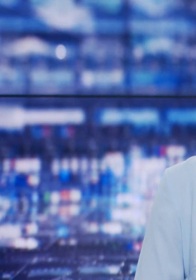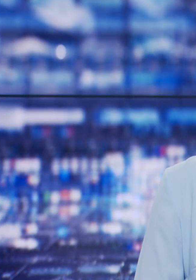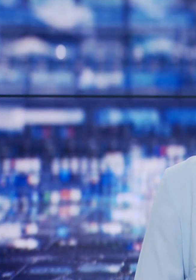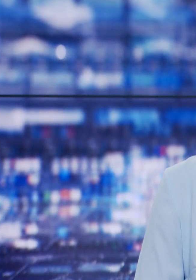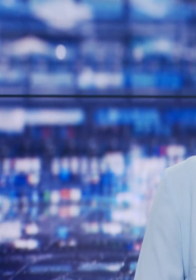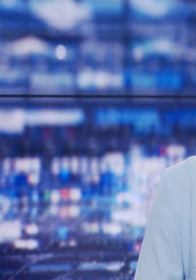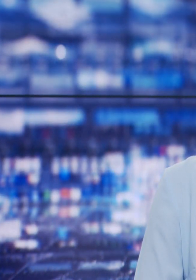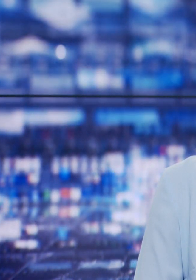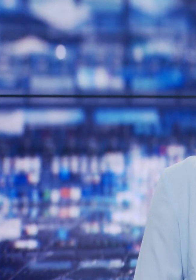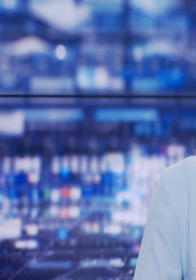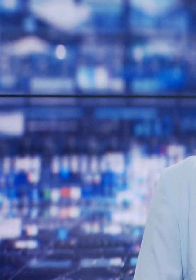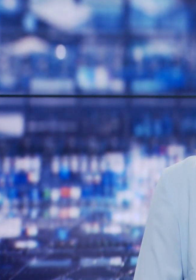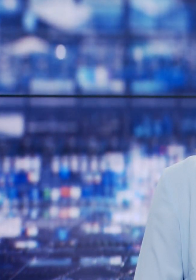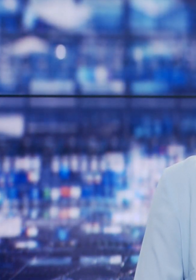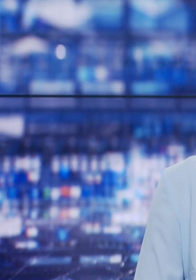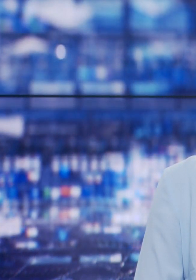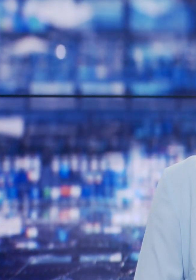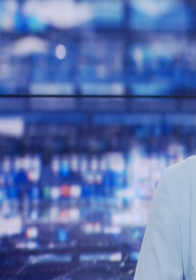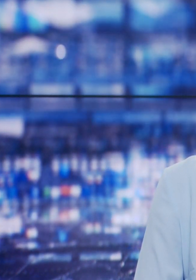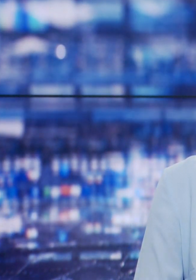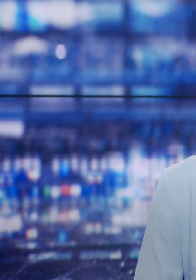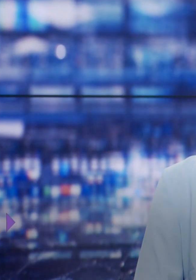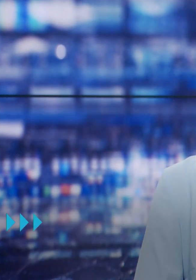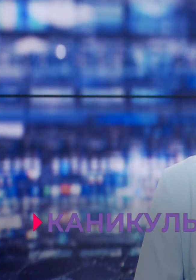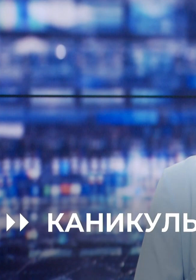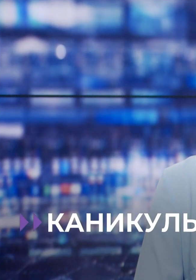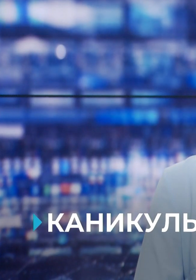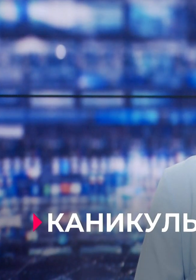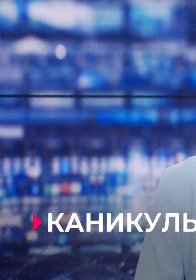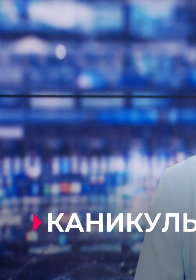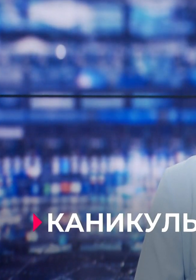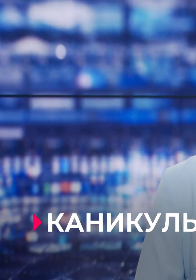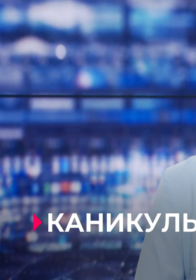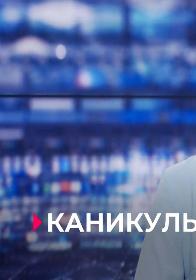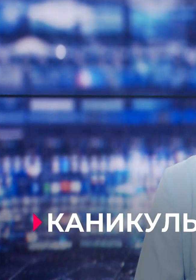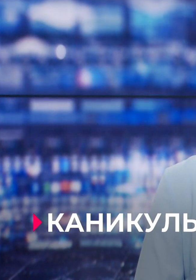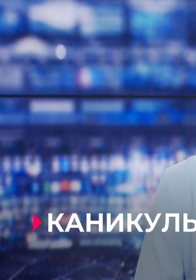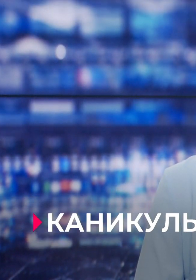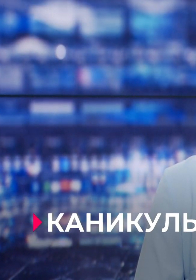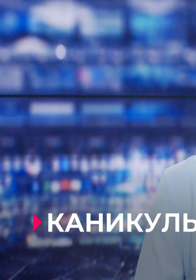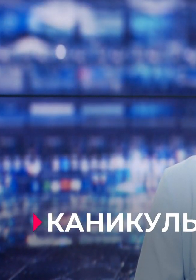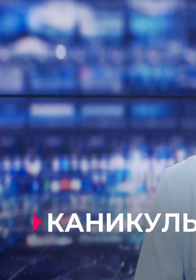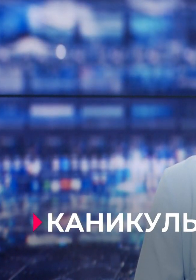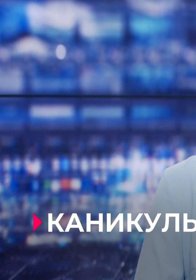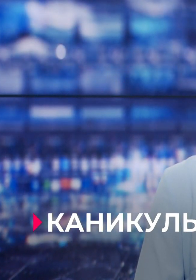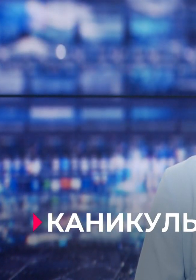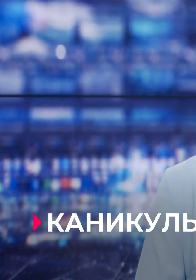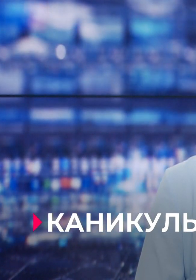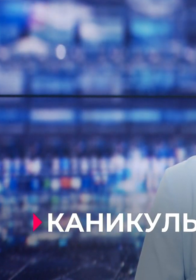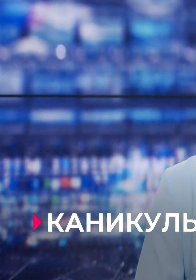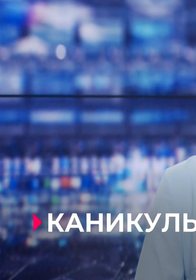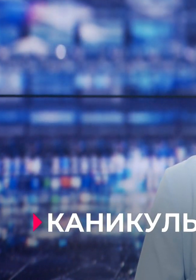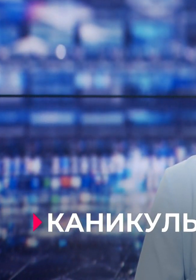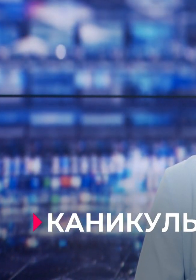Работа системы образования в Тюменской области продолжается в режиме повышенной готовности. Школьникам рекомендовано носить маски во время перемен.